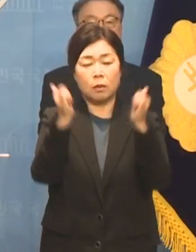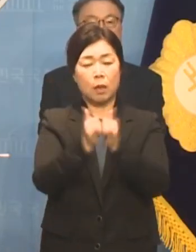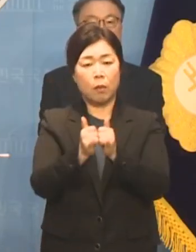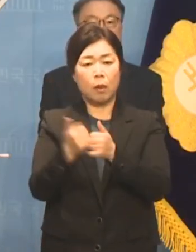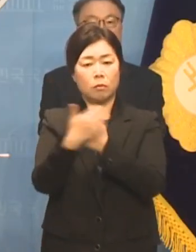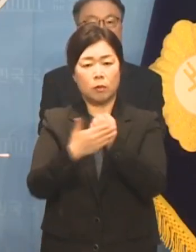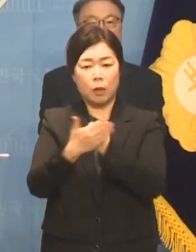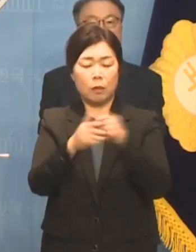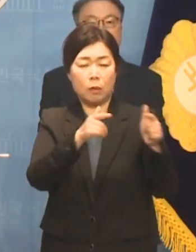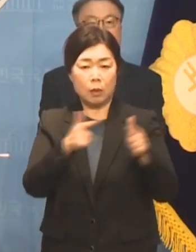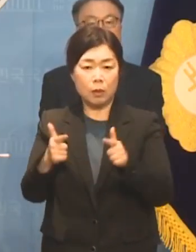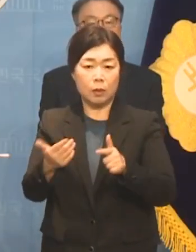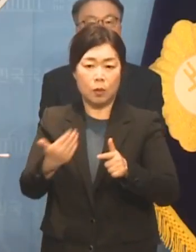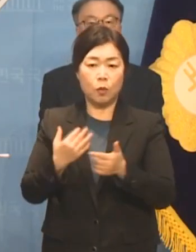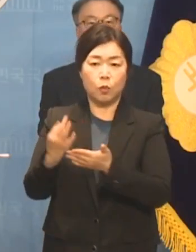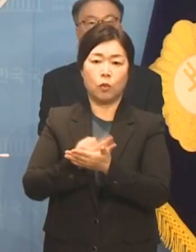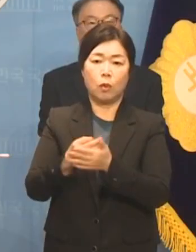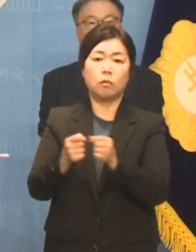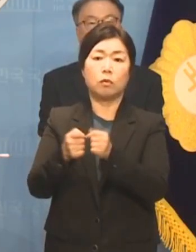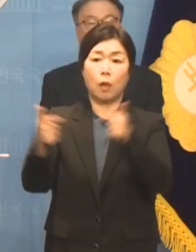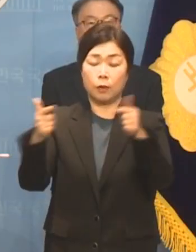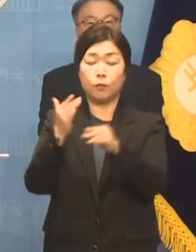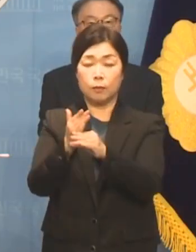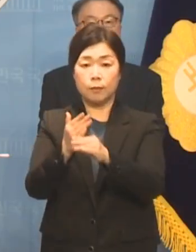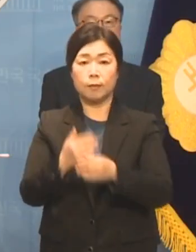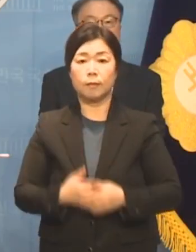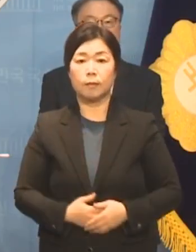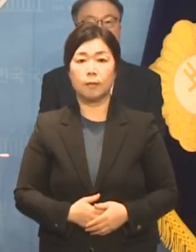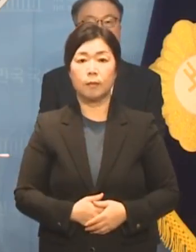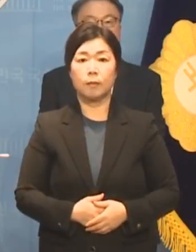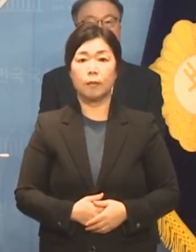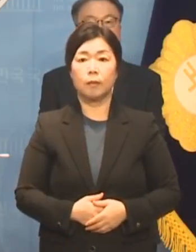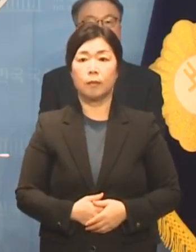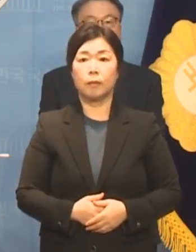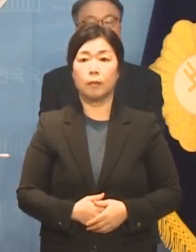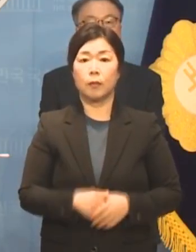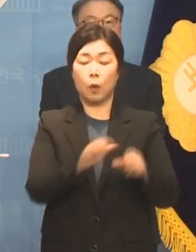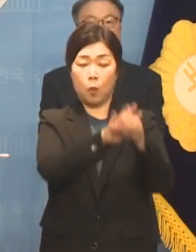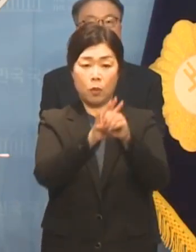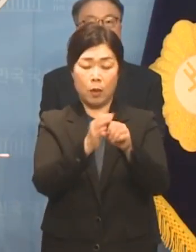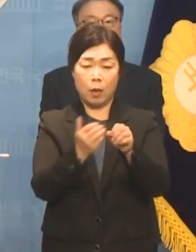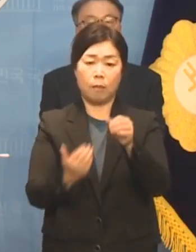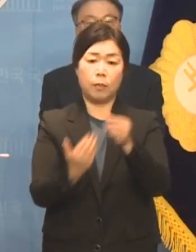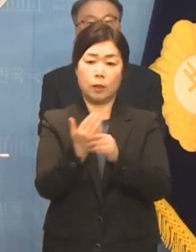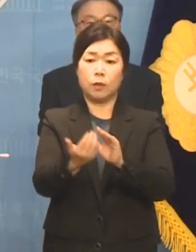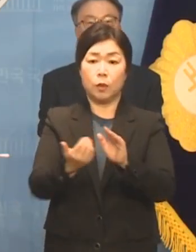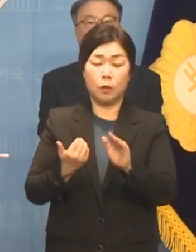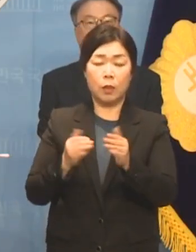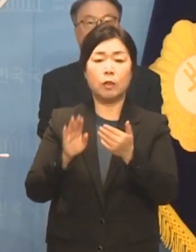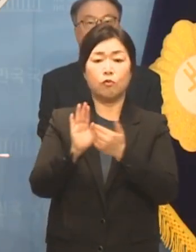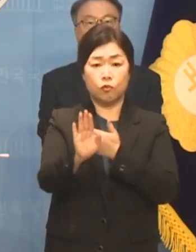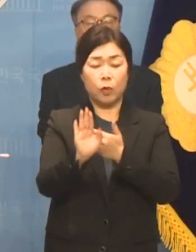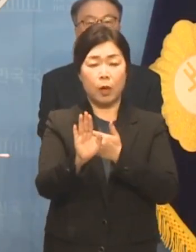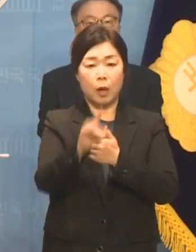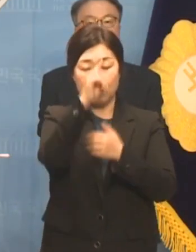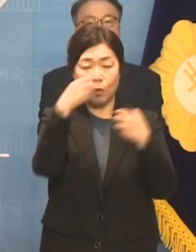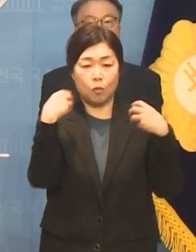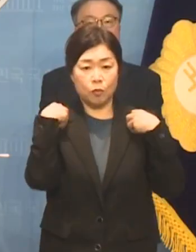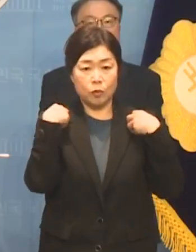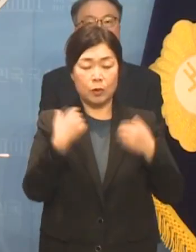사회수혜금을 포함하는 이전소득은 증가하고 있습니다. 코로나 팬데믹 이후 정부의 이전 지출을